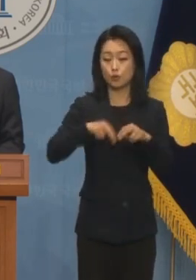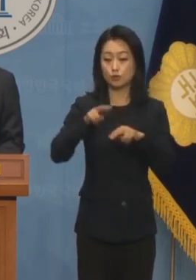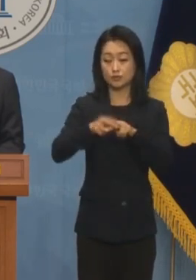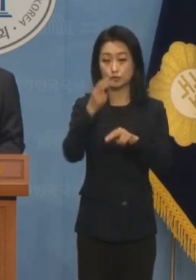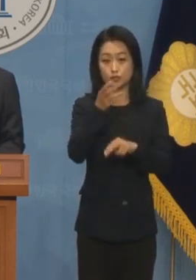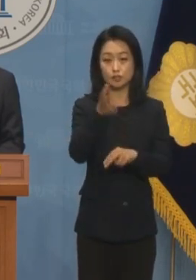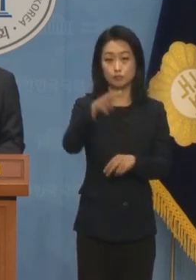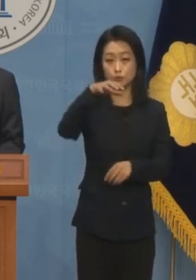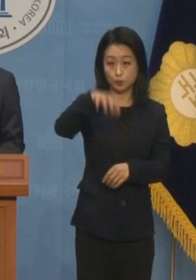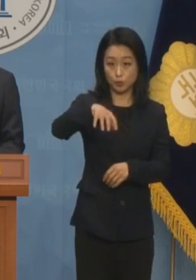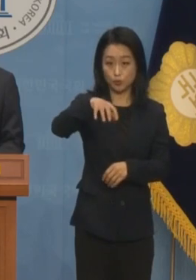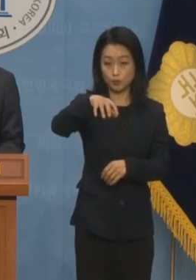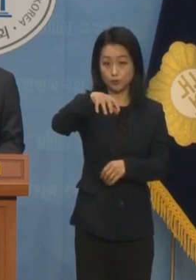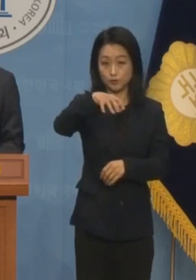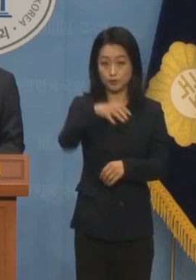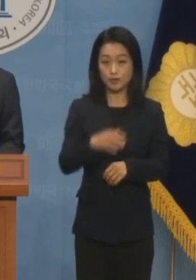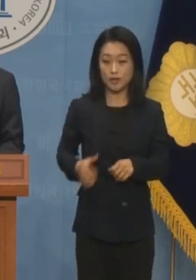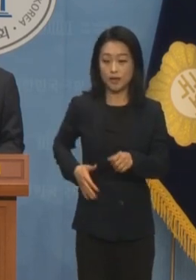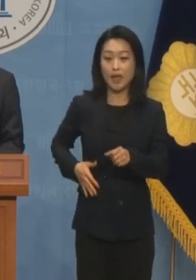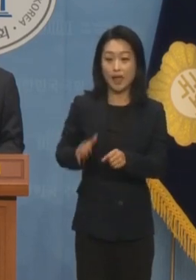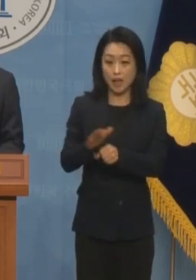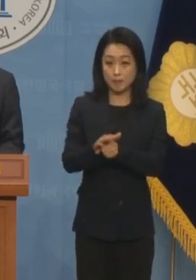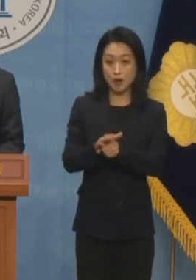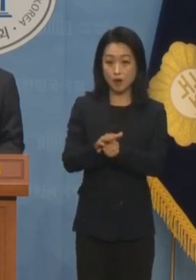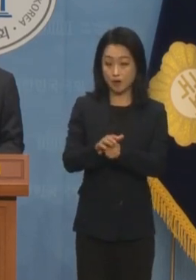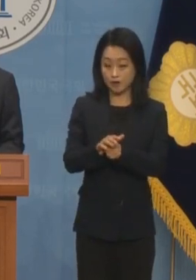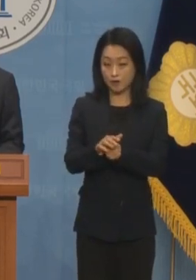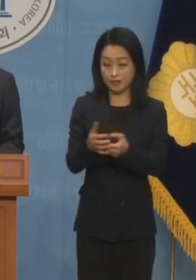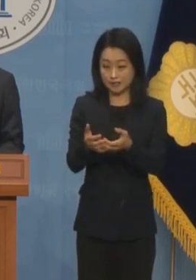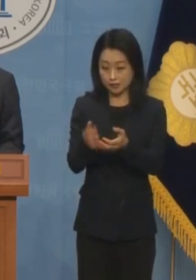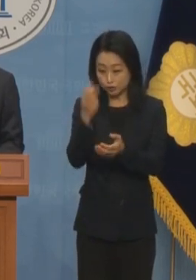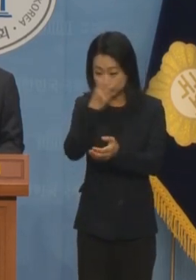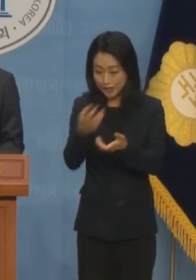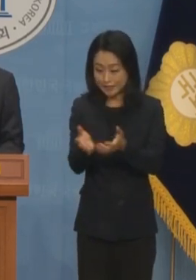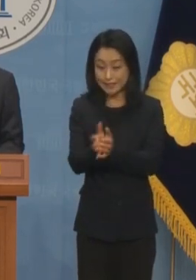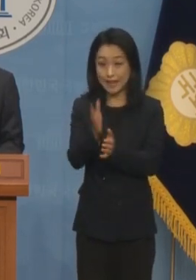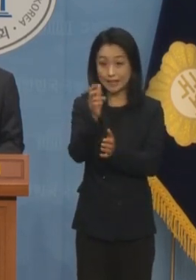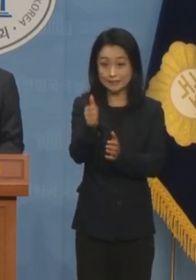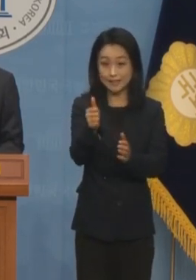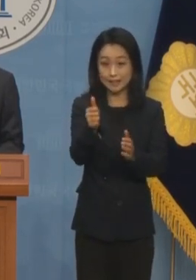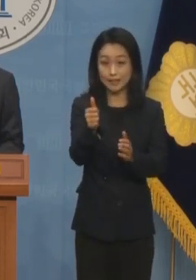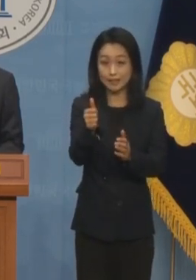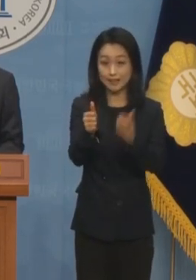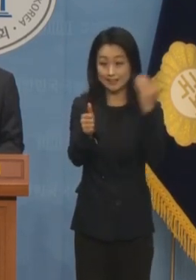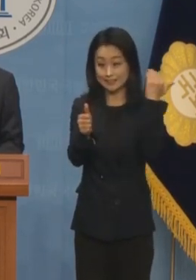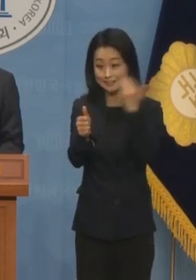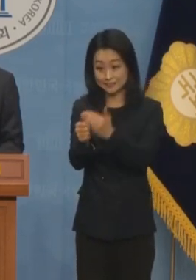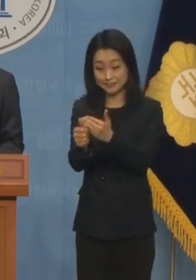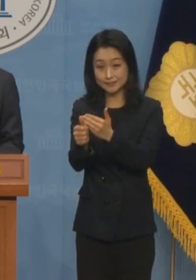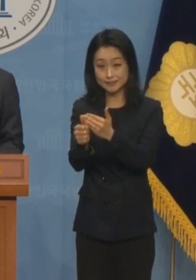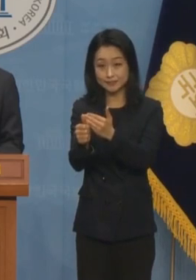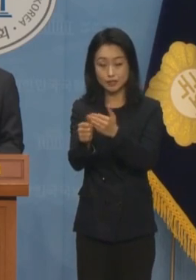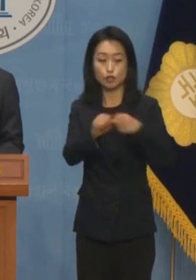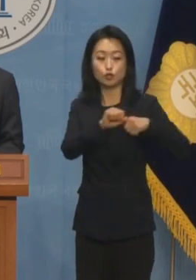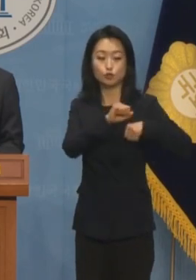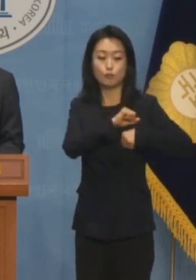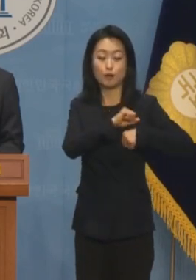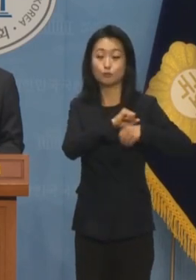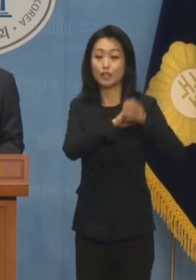고위공직자범죄수사처가 박정훈 전 해병대 수사단장의 보직 해임을 지시한 이종섭 당시 국방부